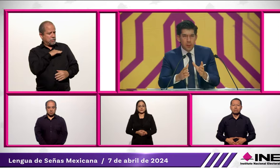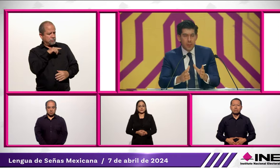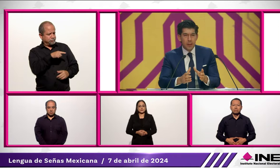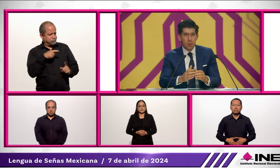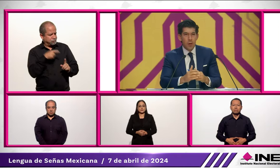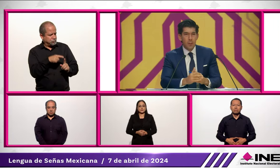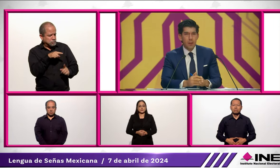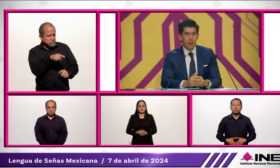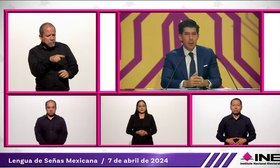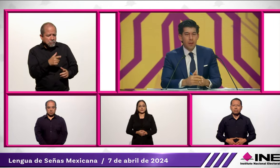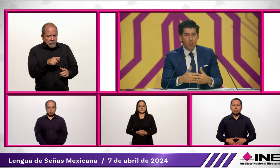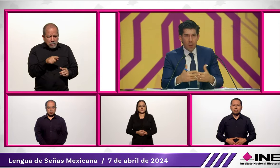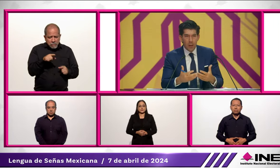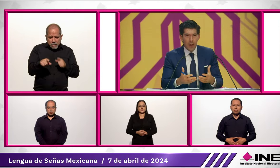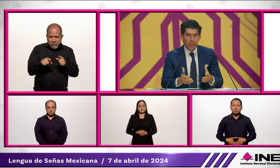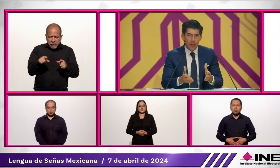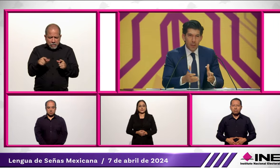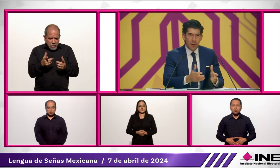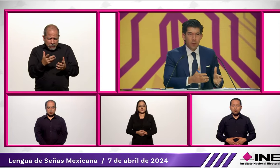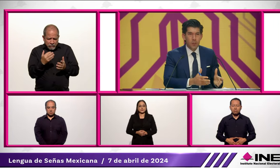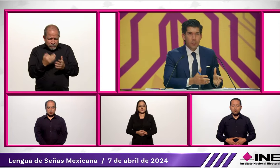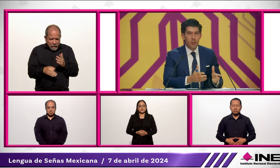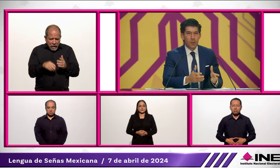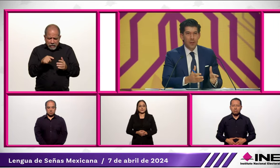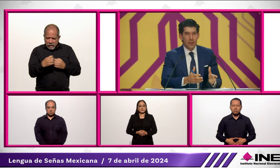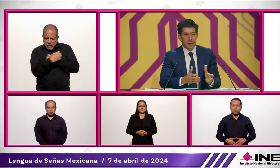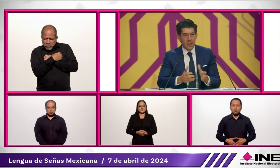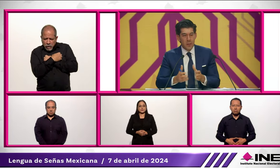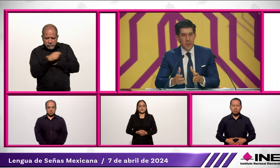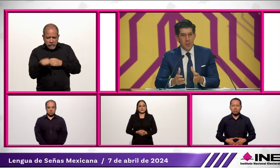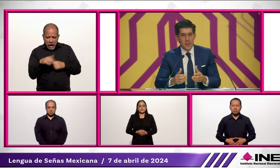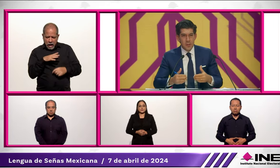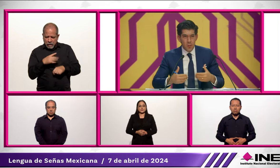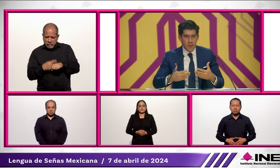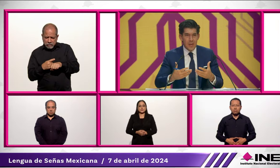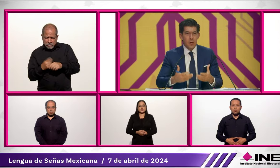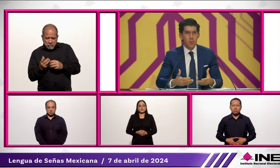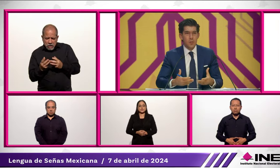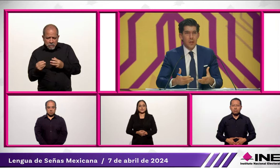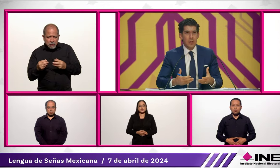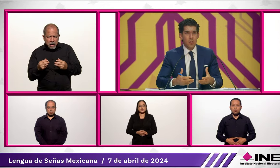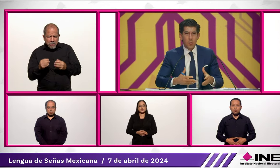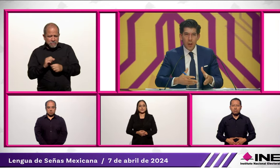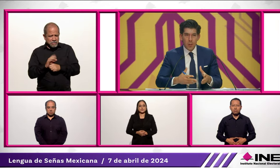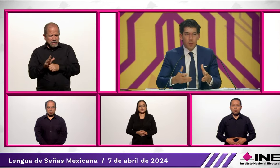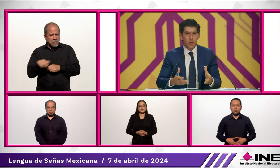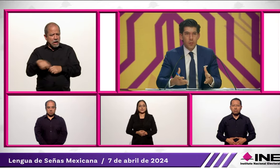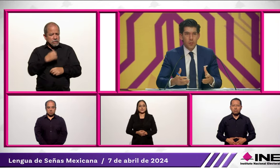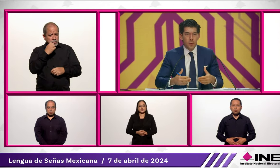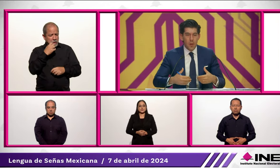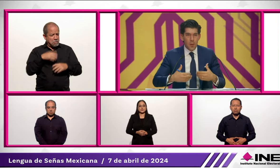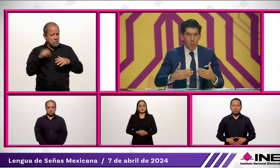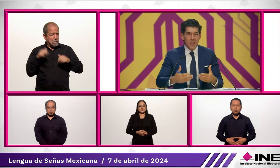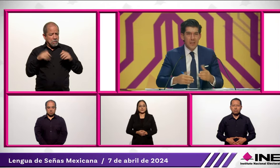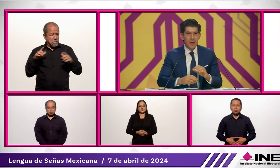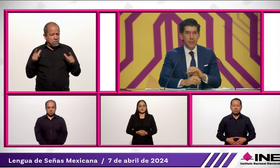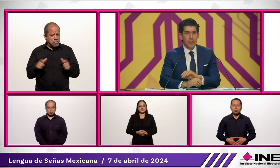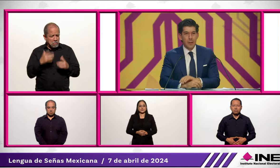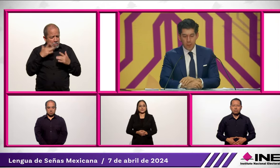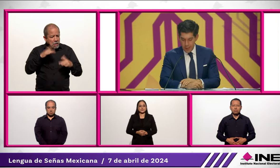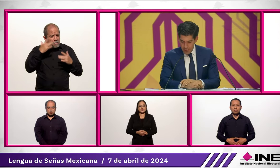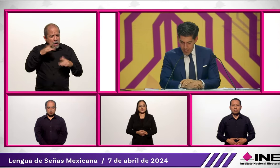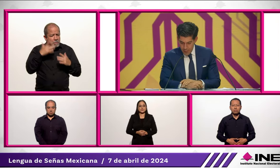algunas regiones, particularmente luego de la pandemia, muchos estudiantes abandonaron las escuelas, algunos se reincorporaron, otros no, pueda